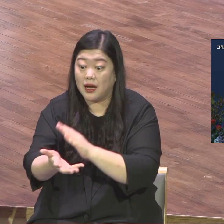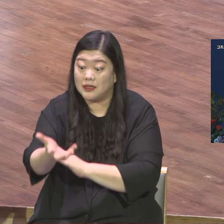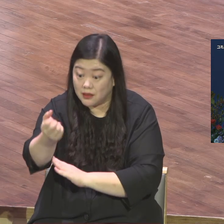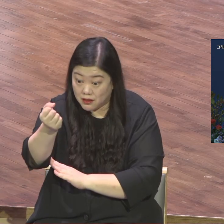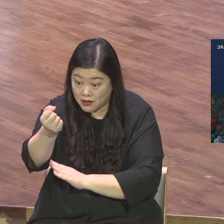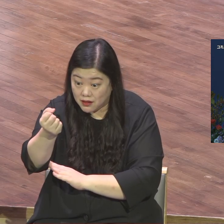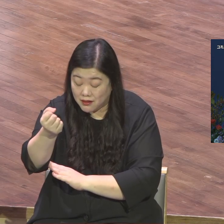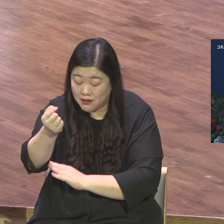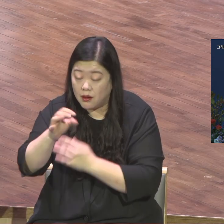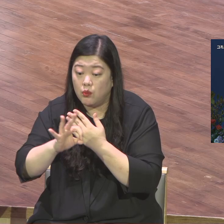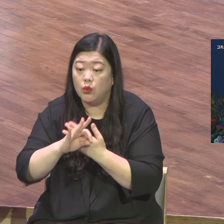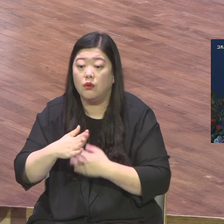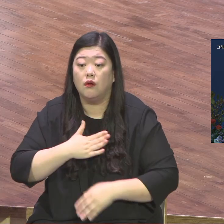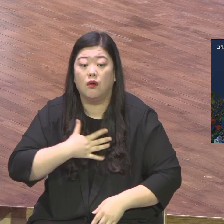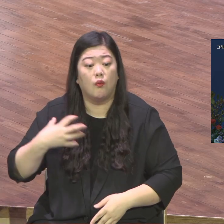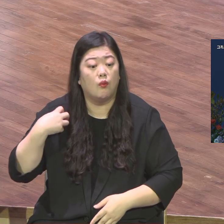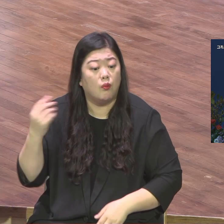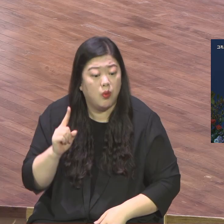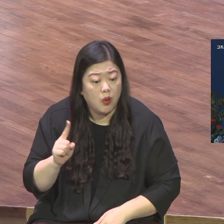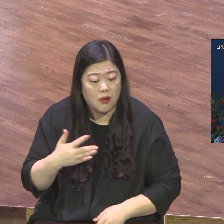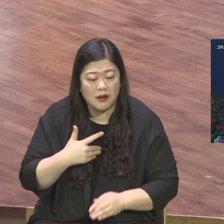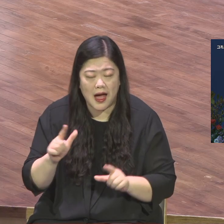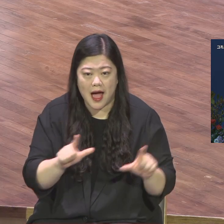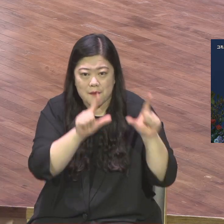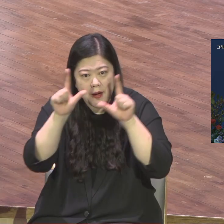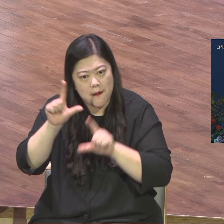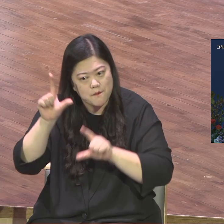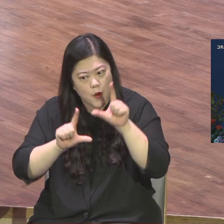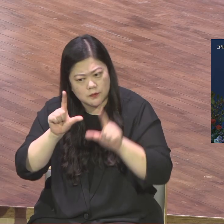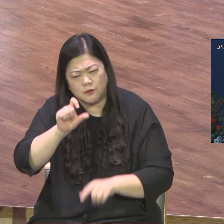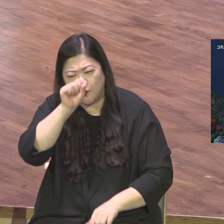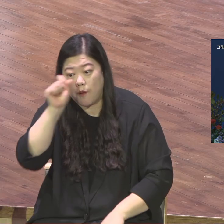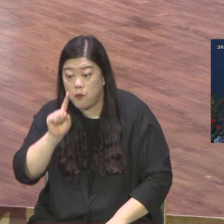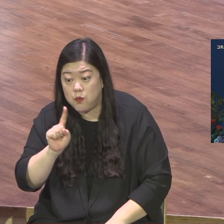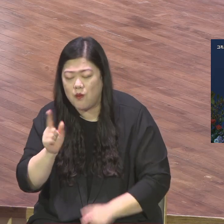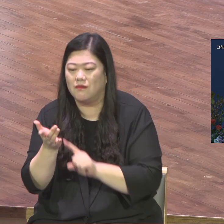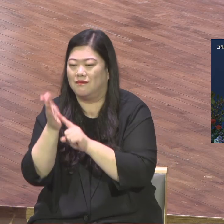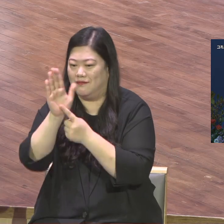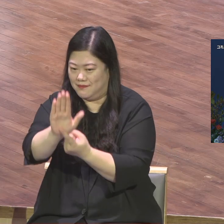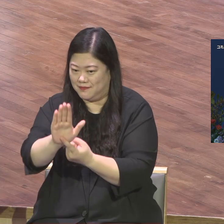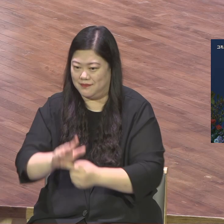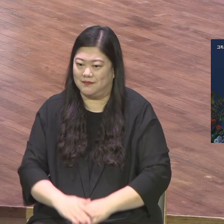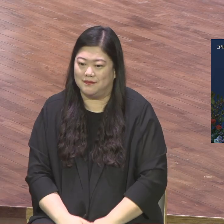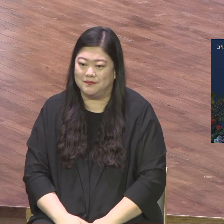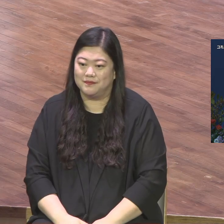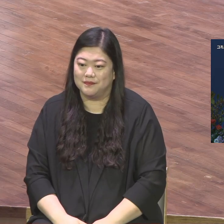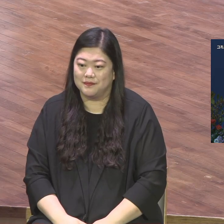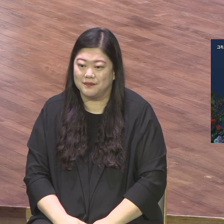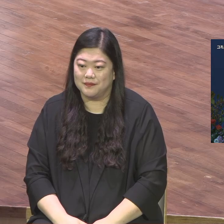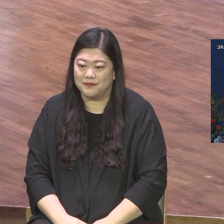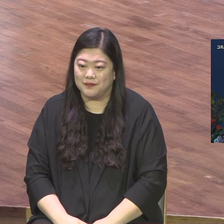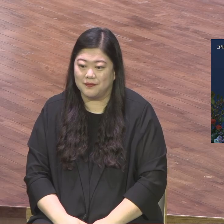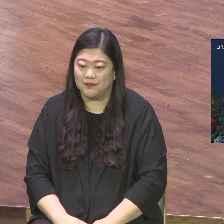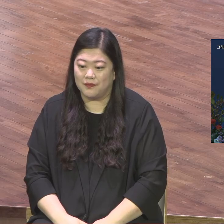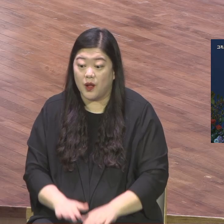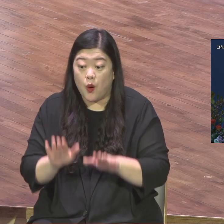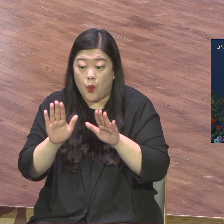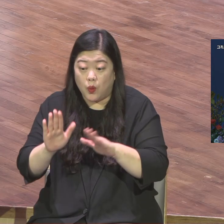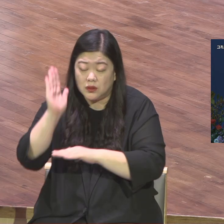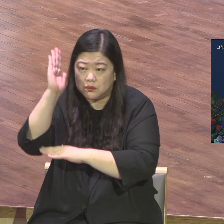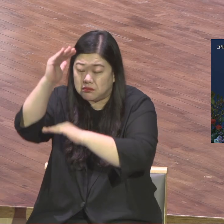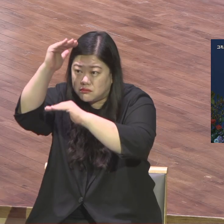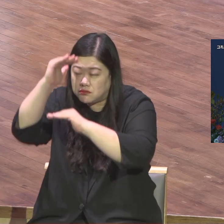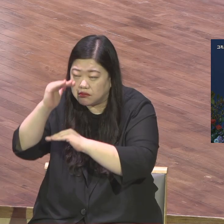하는지 그걸 구체적으로 그렇게 밝혀주고 있습니다. 영계 모든 성도는 오늘 말씀을 통해서 한